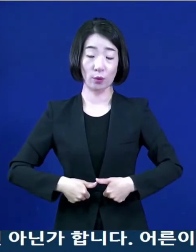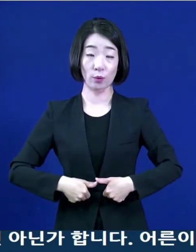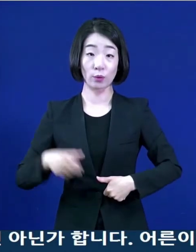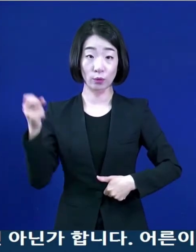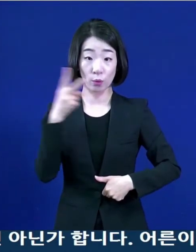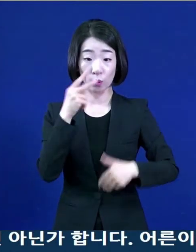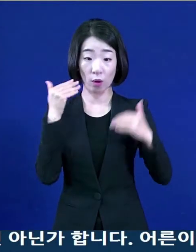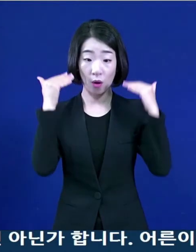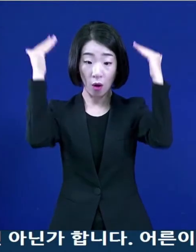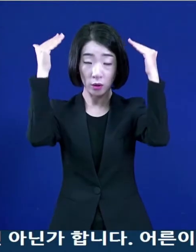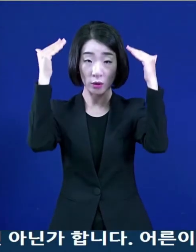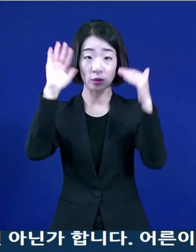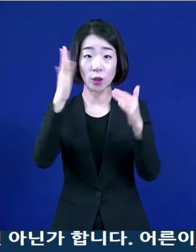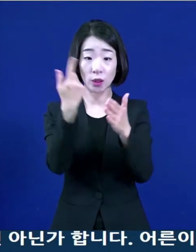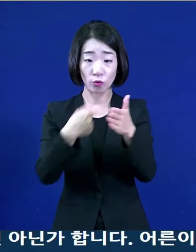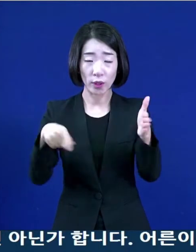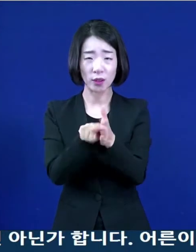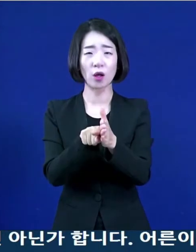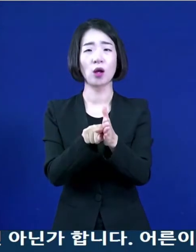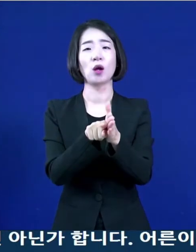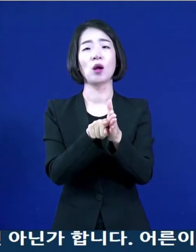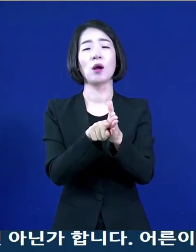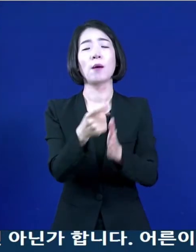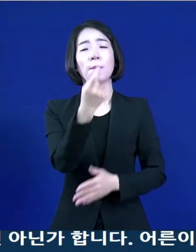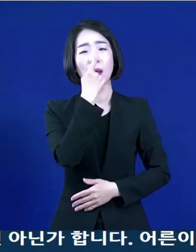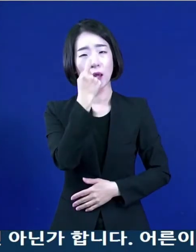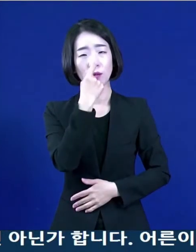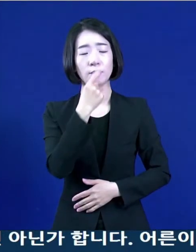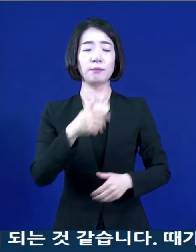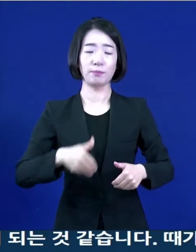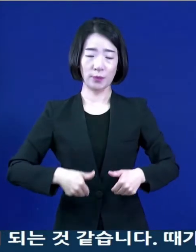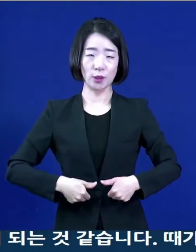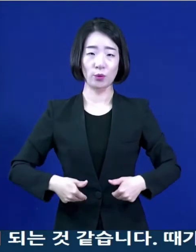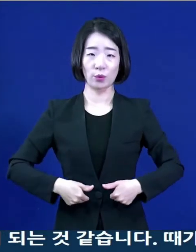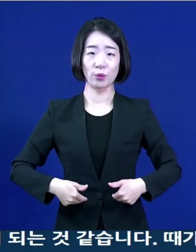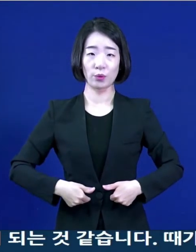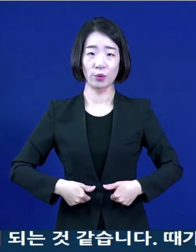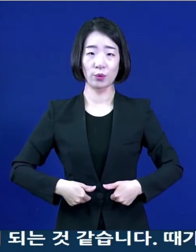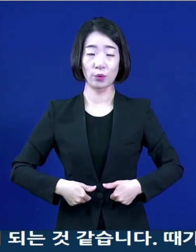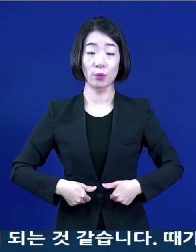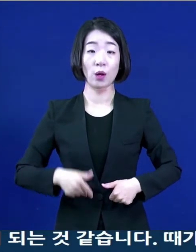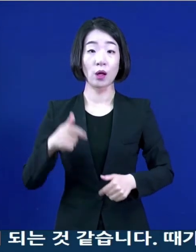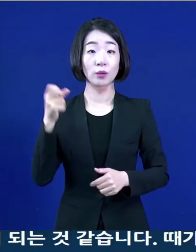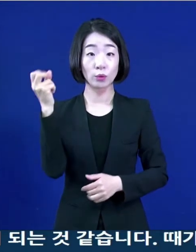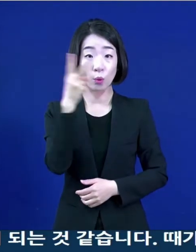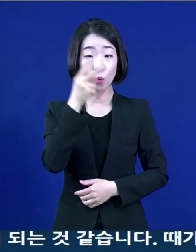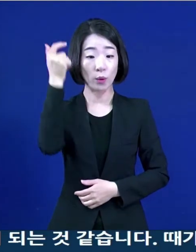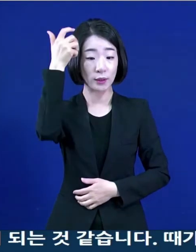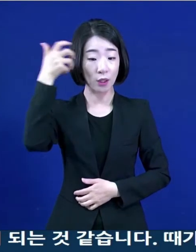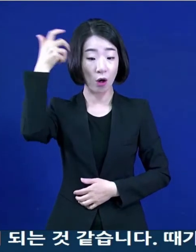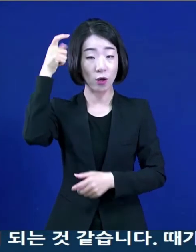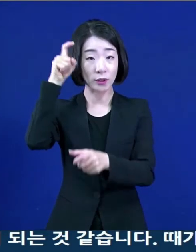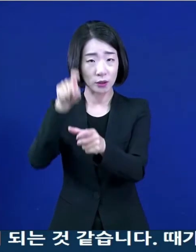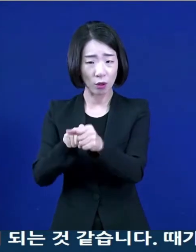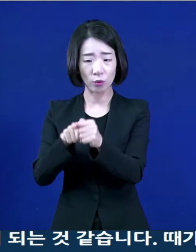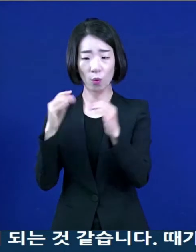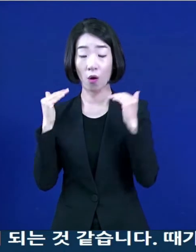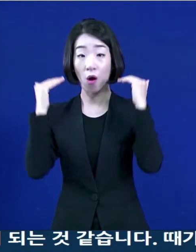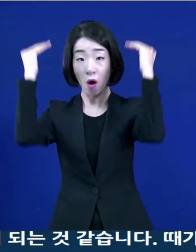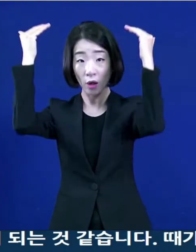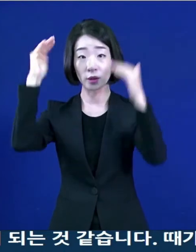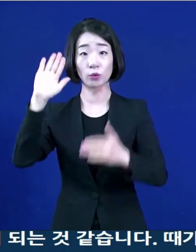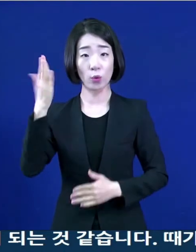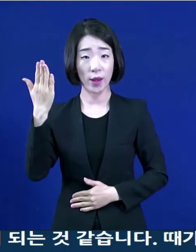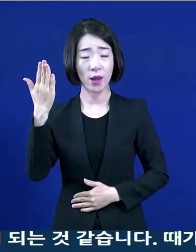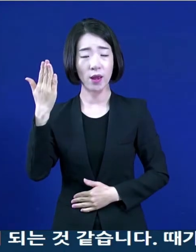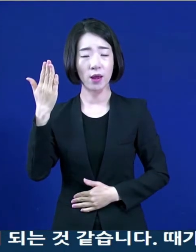일이 아니라고 생각합니다. 외적으로는 어른이 될 수 있지만 정말 영적으로 실질적으로 어른이 되는 것은